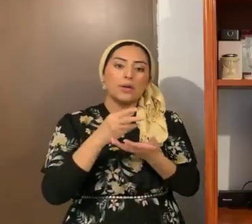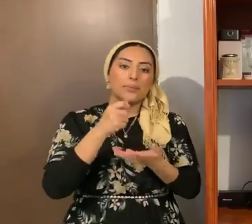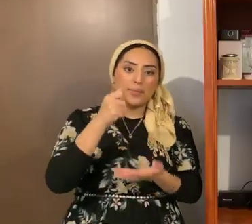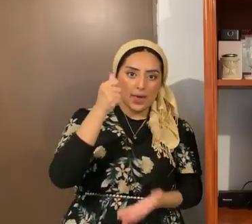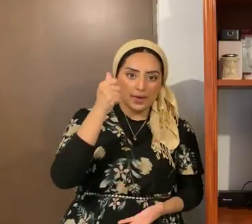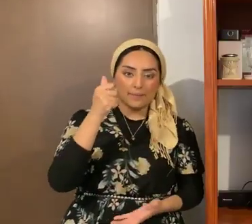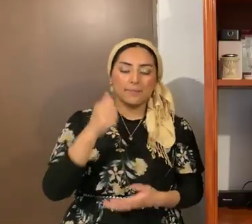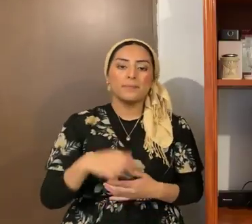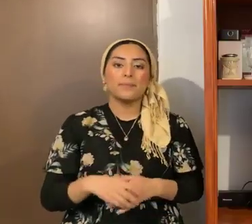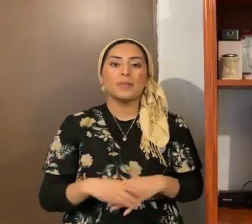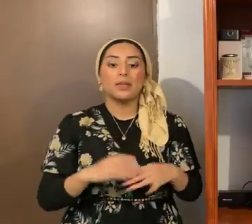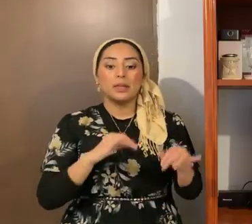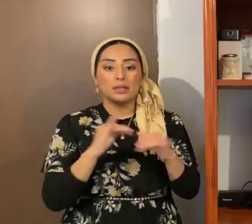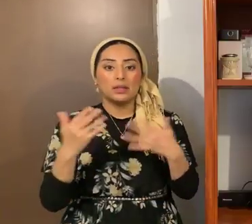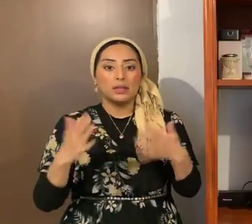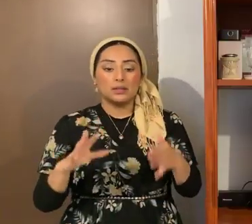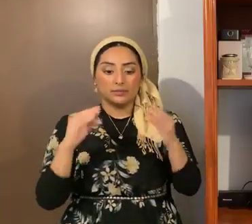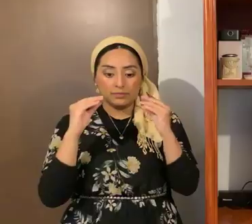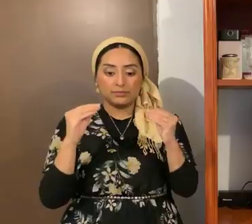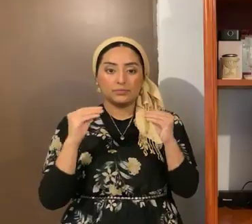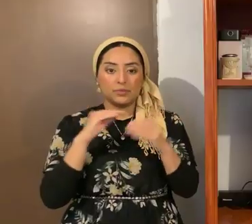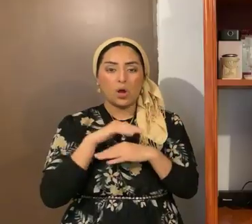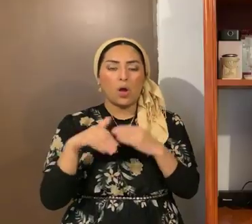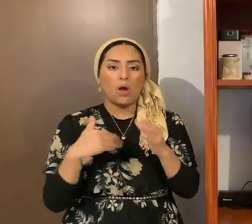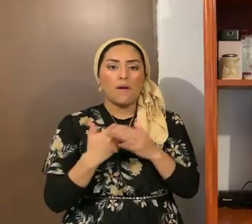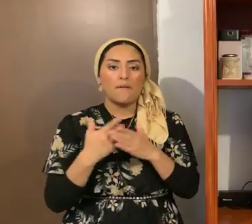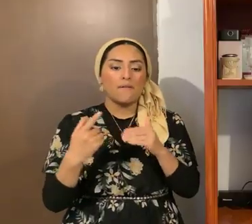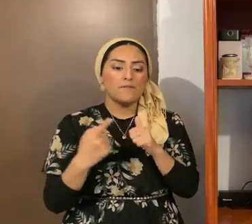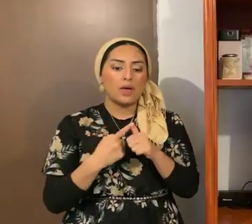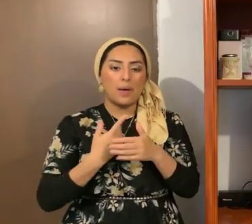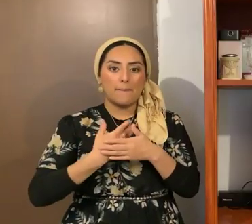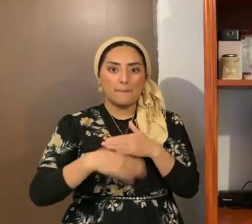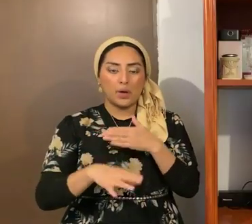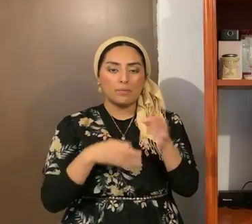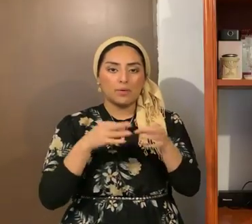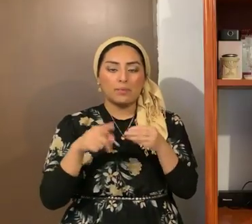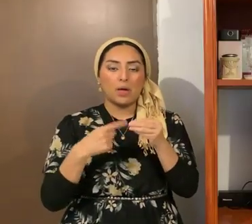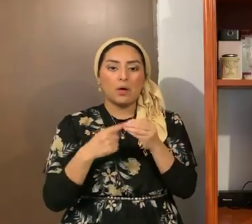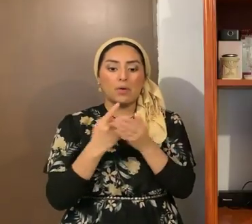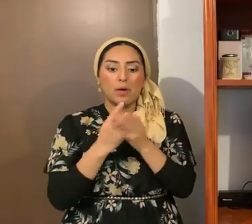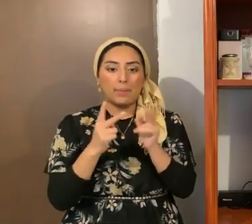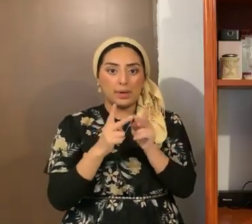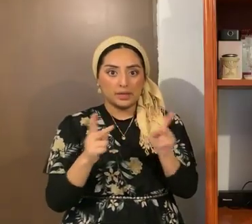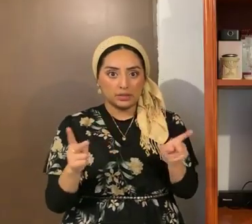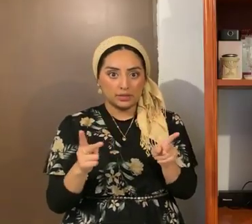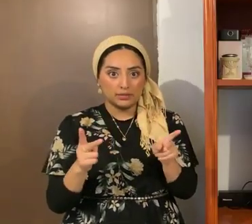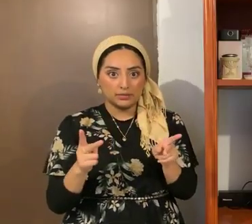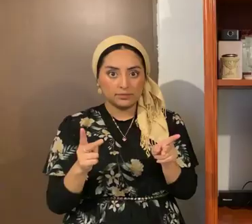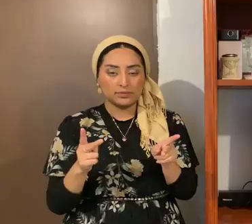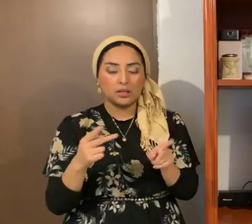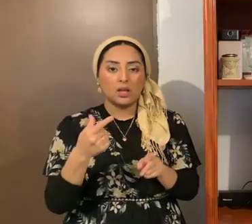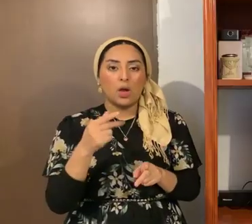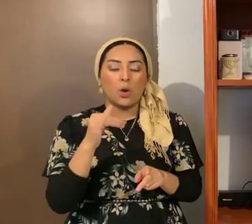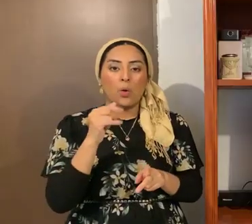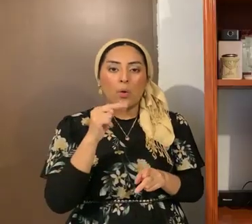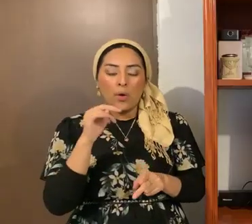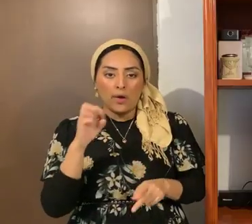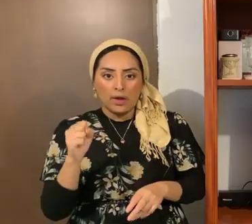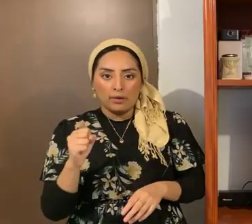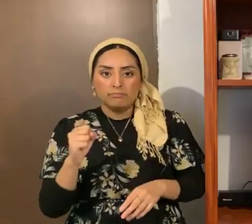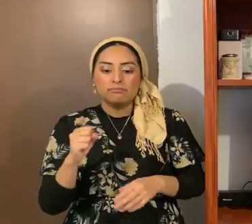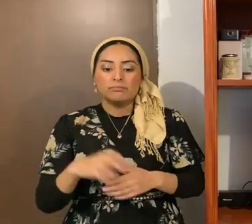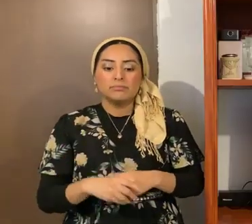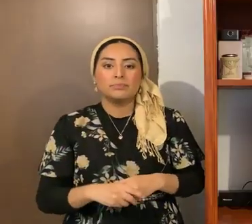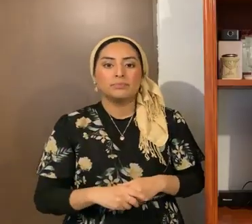ministrado. También está ministrado todos los primogénitos. Estoy hablando de la parashá, del grano, o del ganado, perdón, del